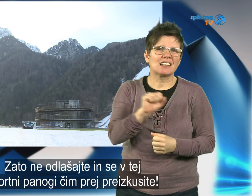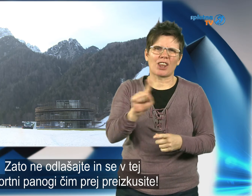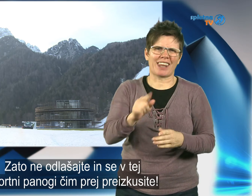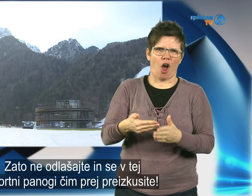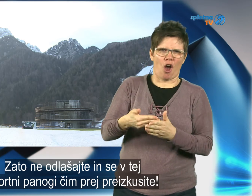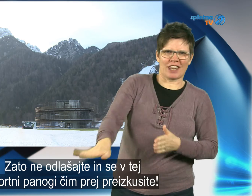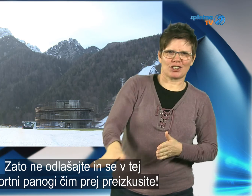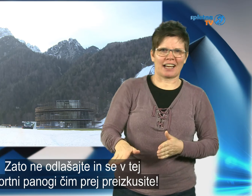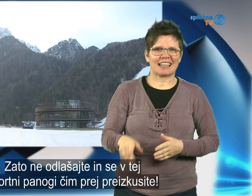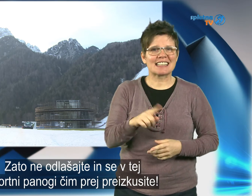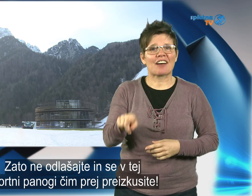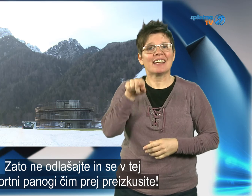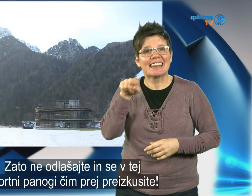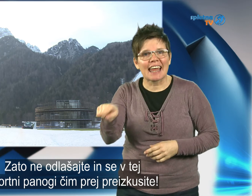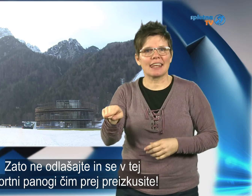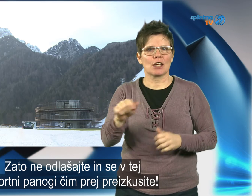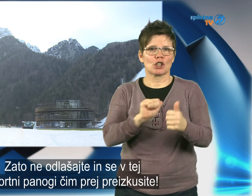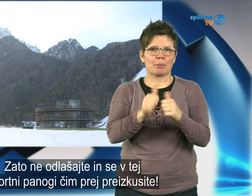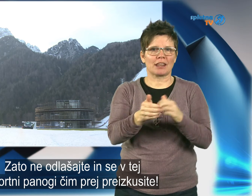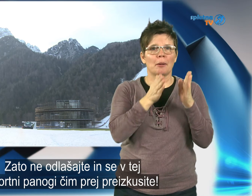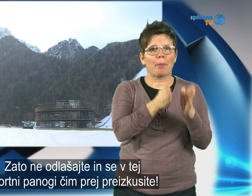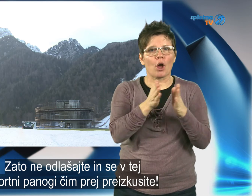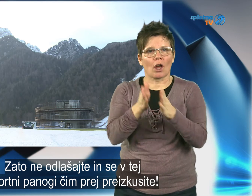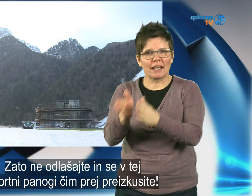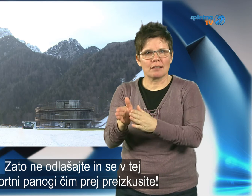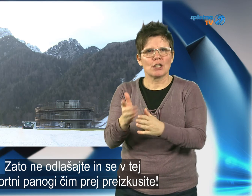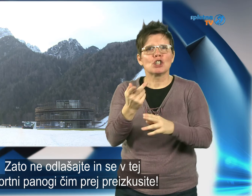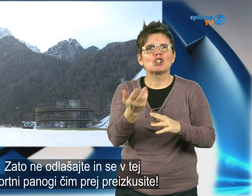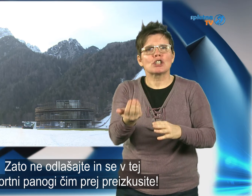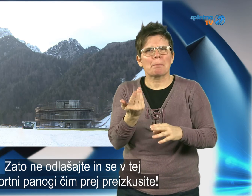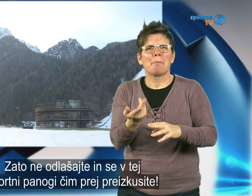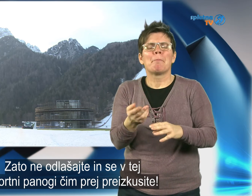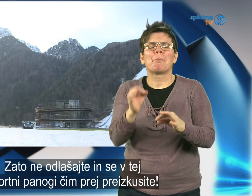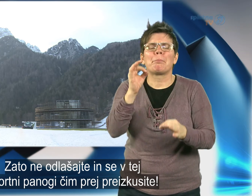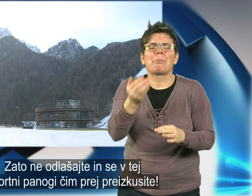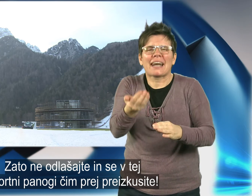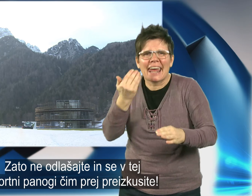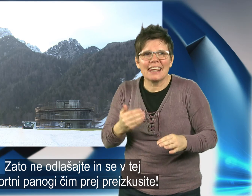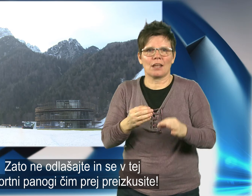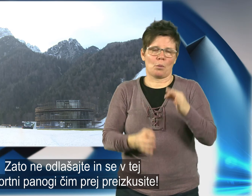Zato ne odlašajte in se v tej športni panogi čim prej preizkusite.